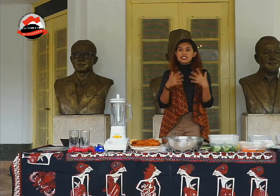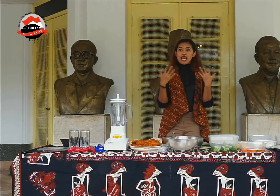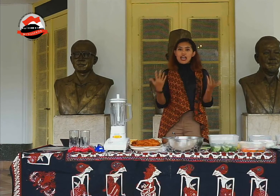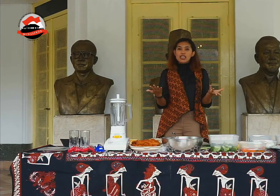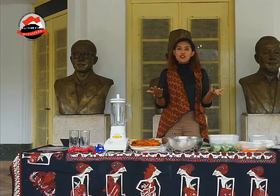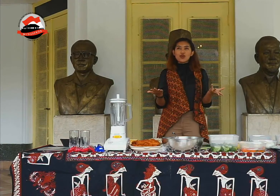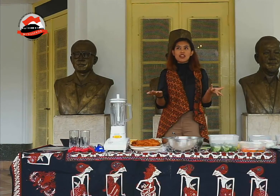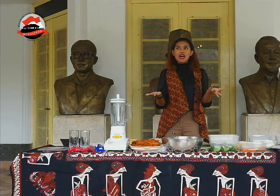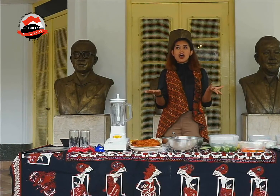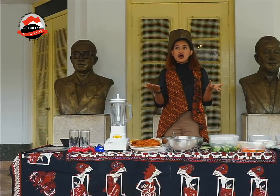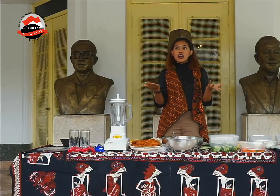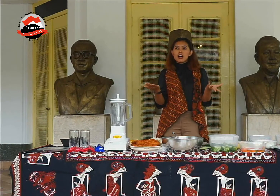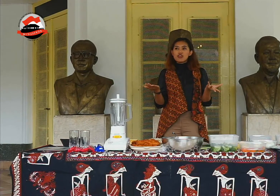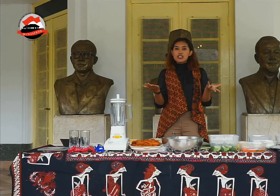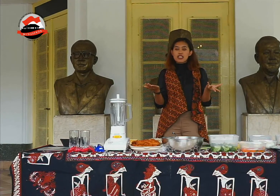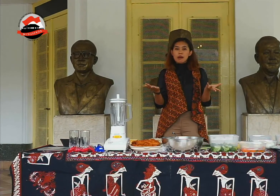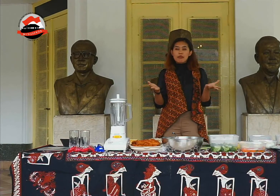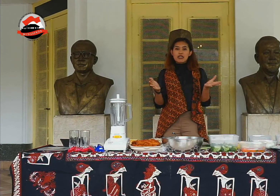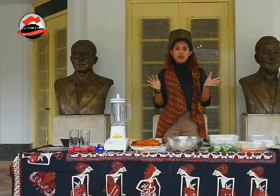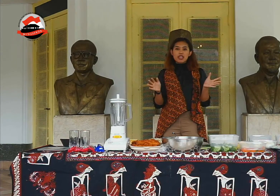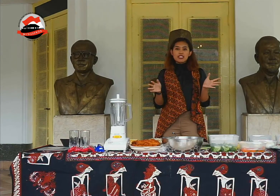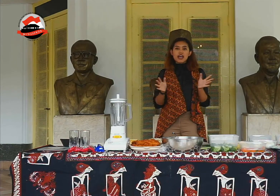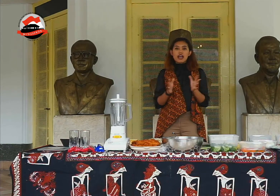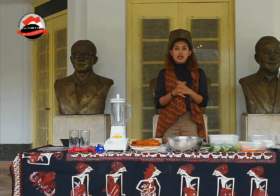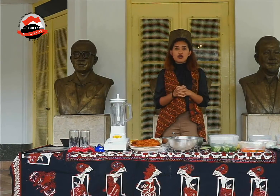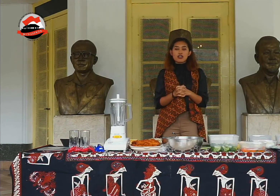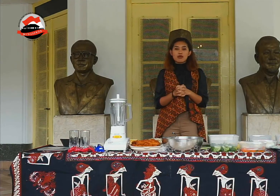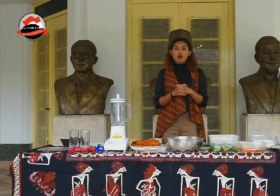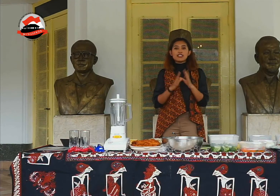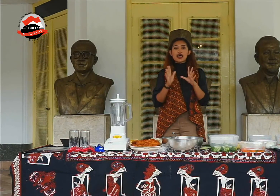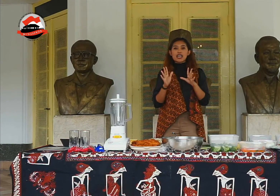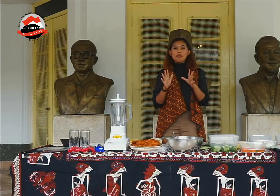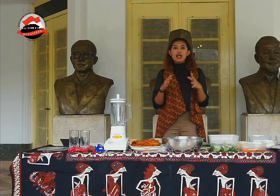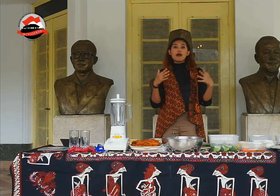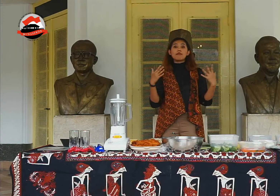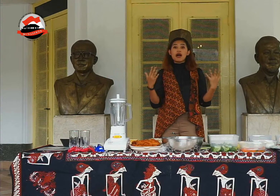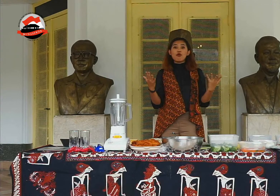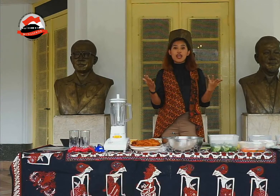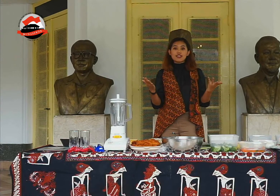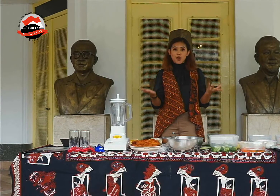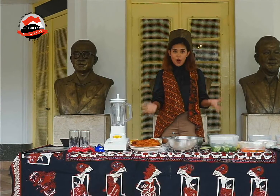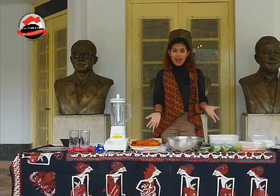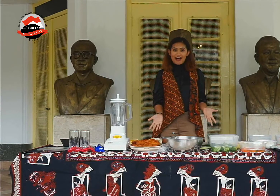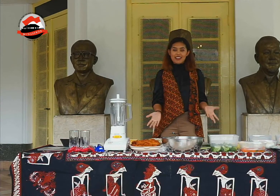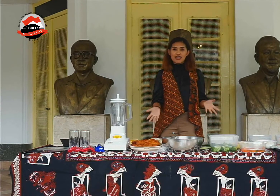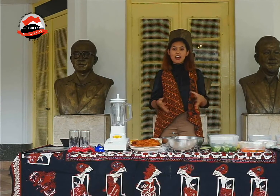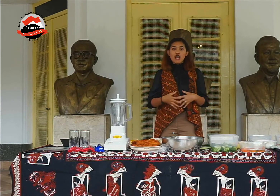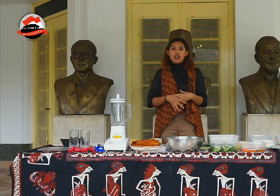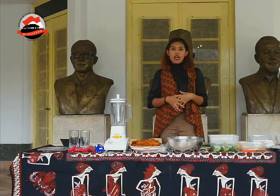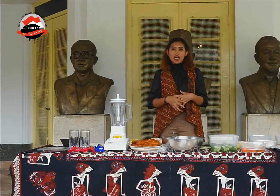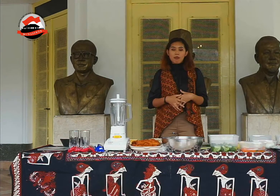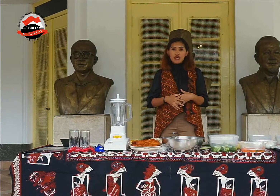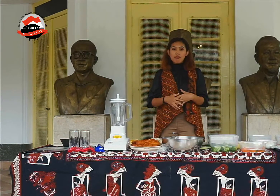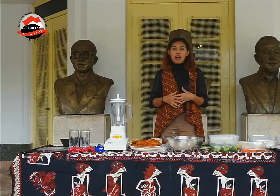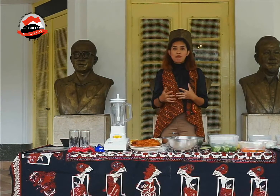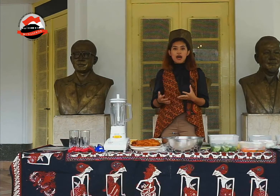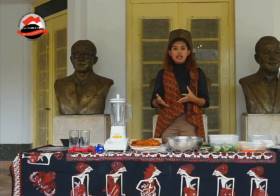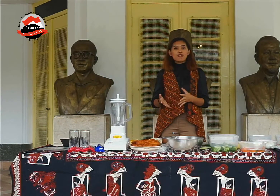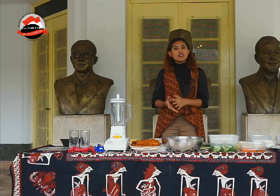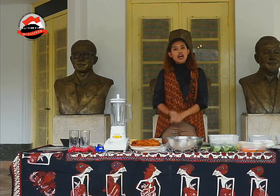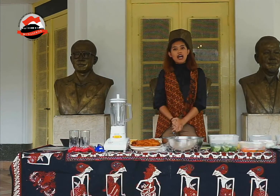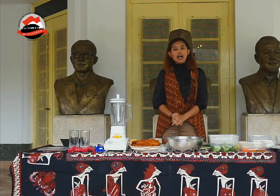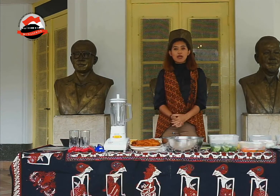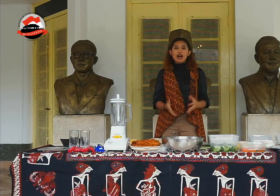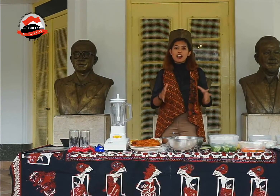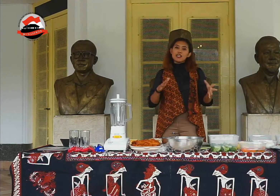kan sekarang itu kita udah selama pandemi ini malah nggak boleh ke sekolah. Jadi yang namanya bekal makanan